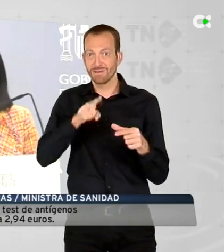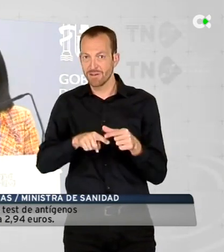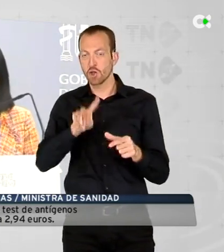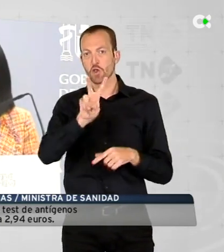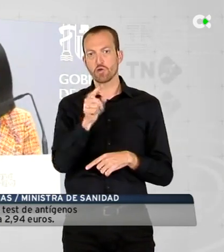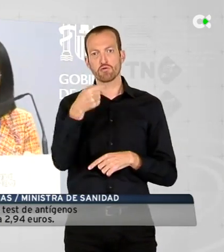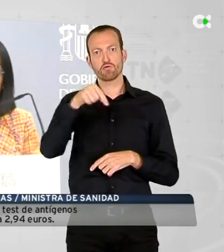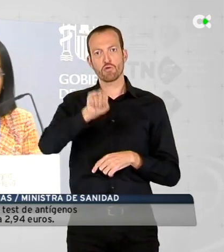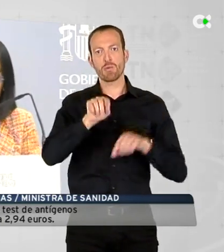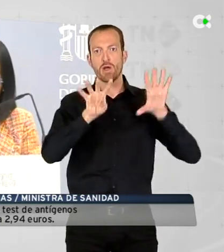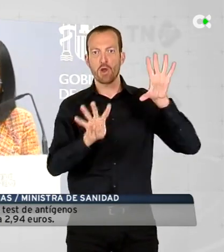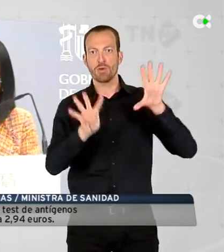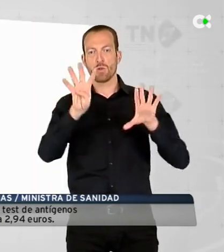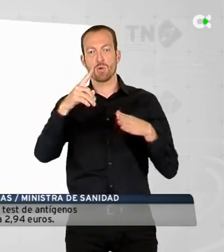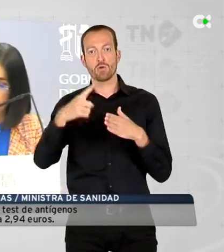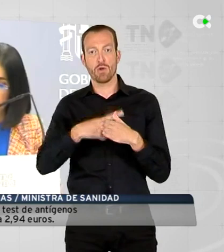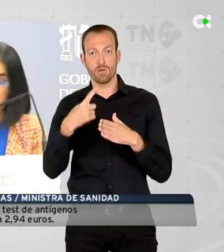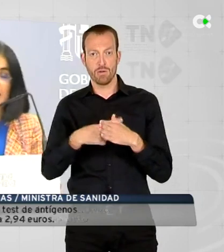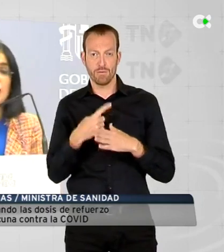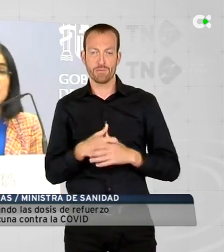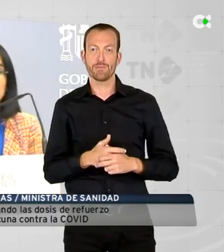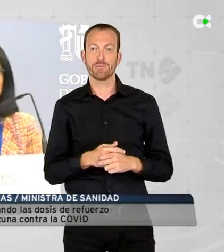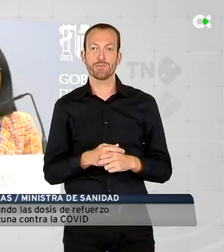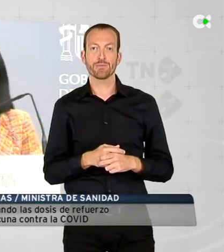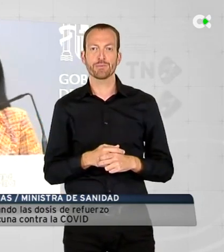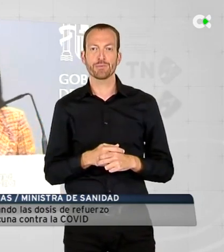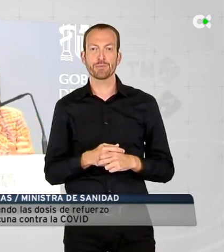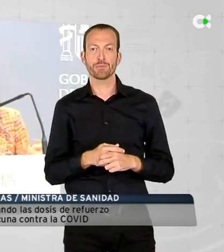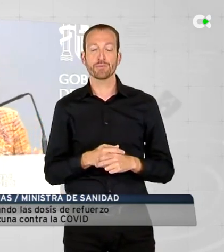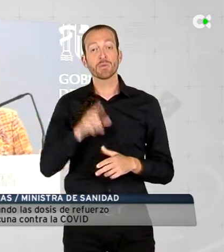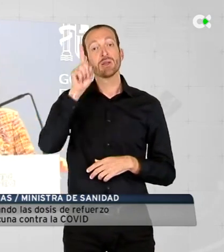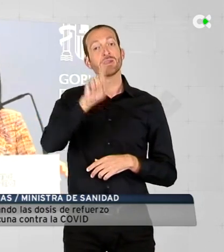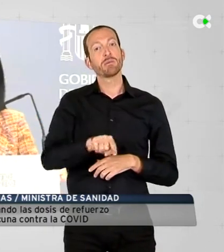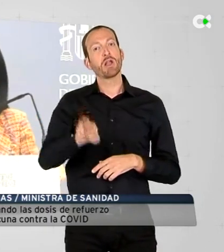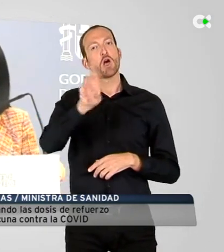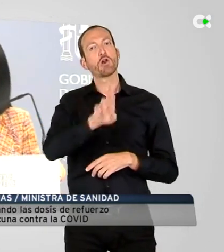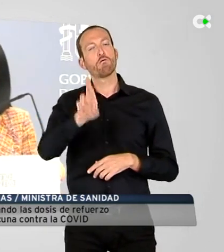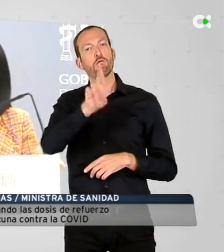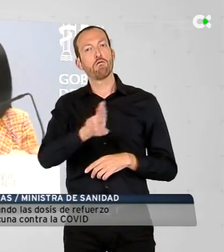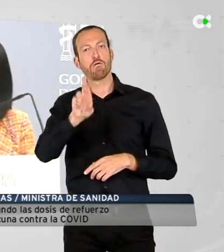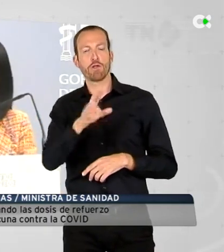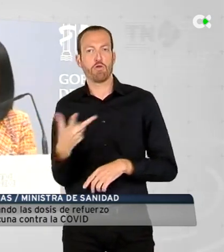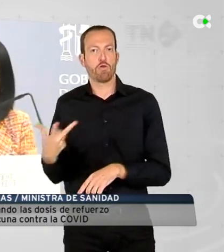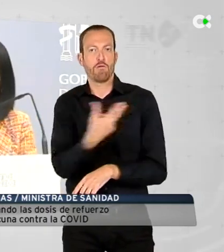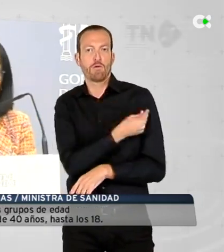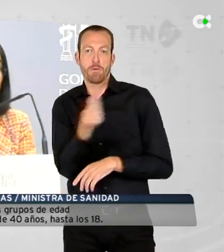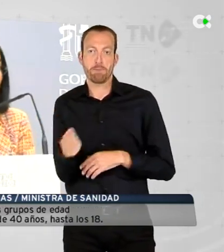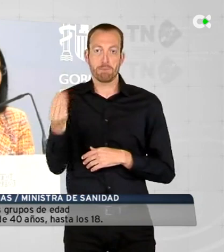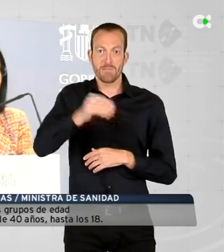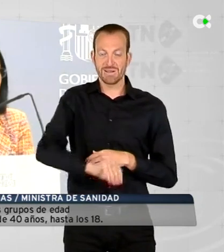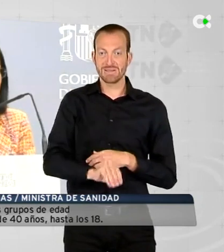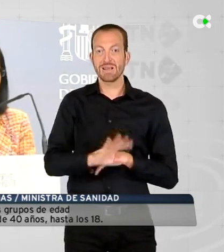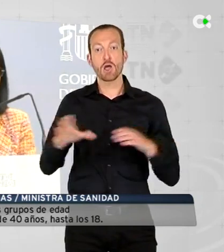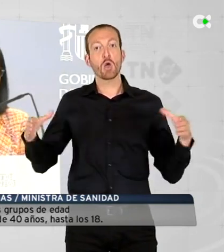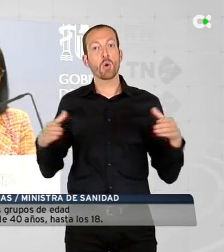,94 euros. Seguir ampliando las dosis de refuerzo de la vacuna contra la COVID a los grupos